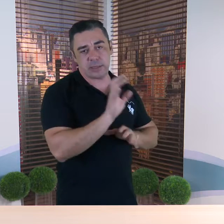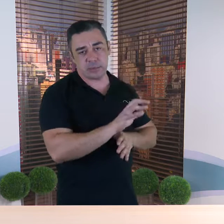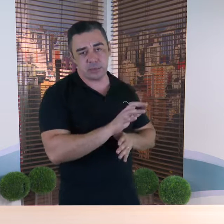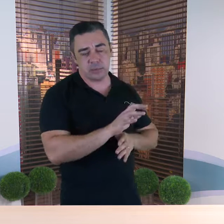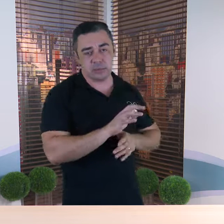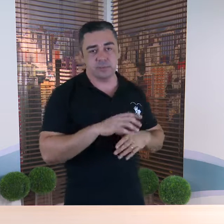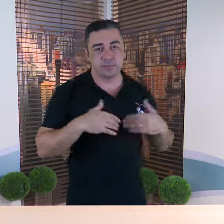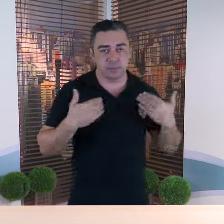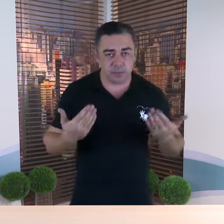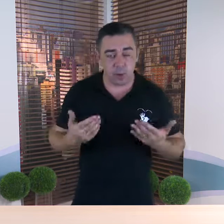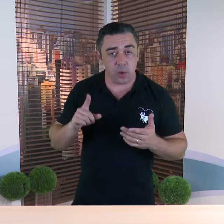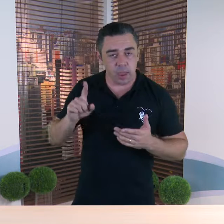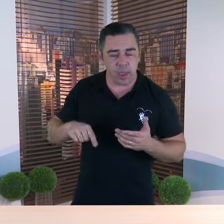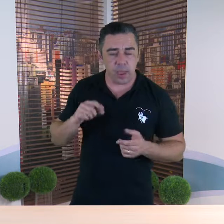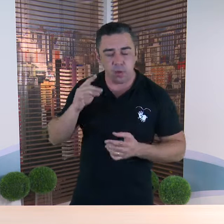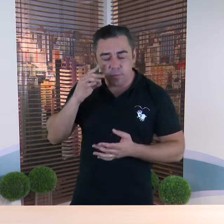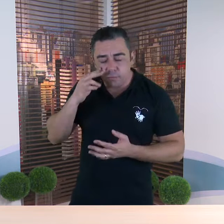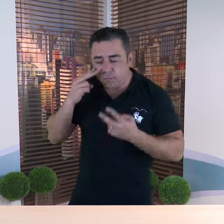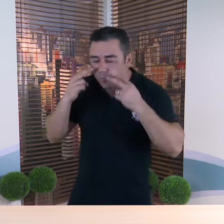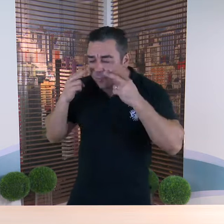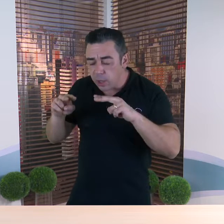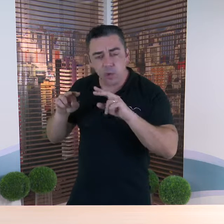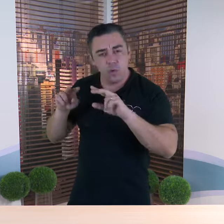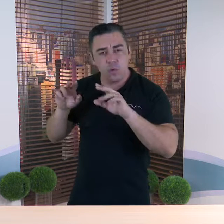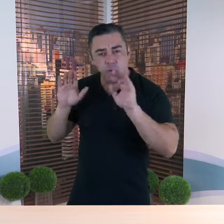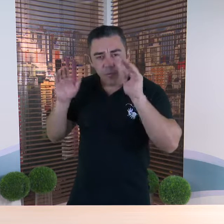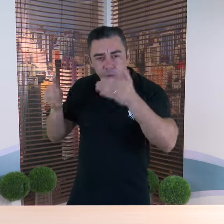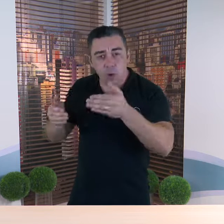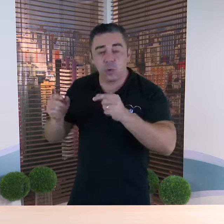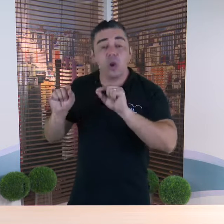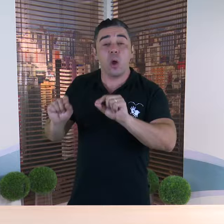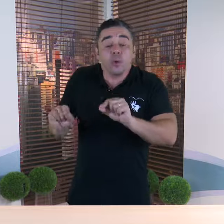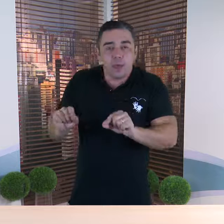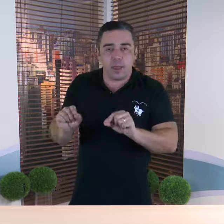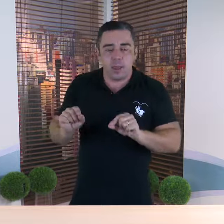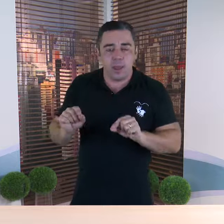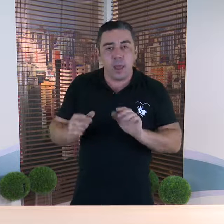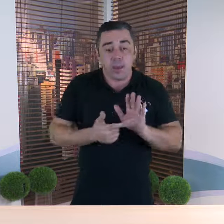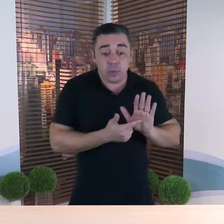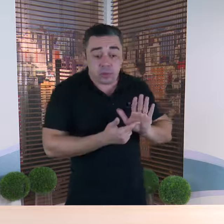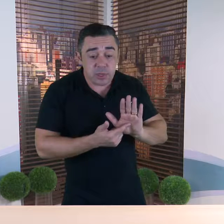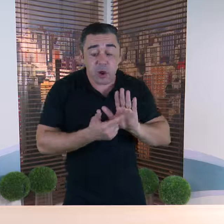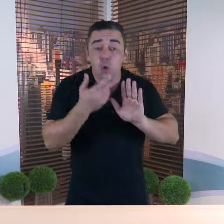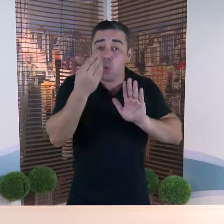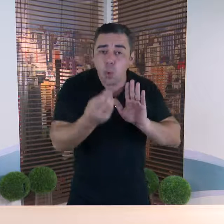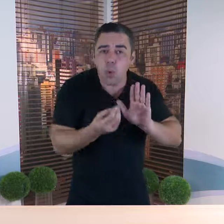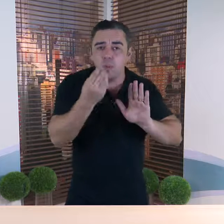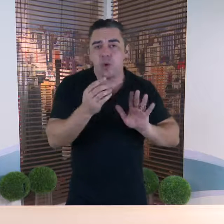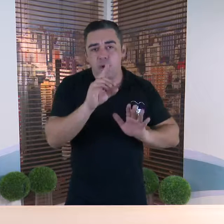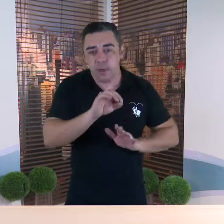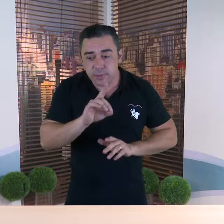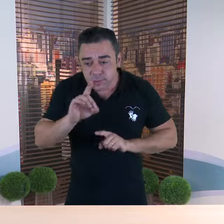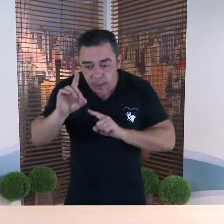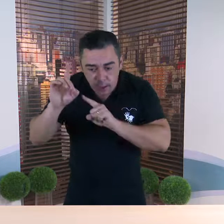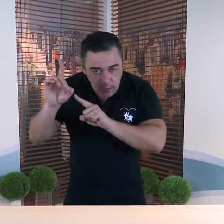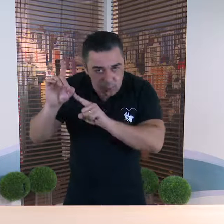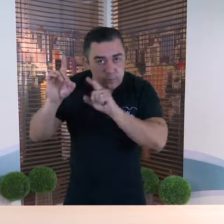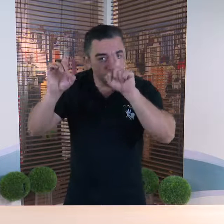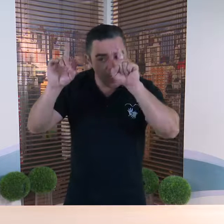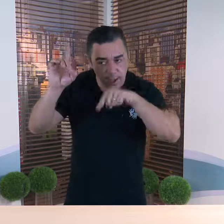A totalidade de sua revelação visava ensinar à humanidade quem ele é, como ser reconciliado